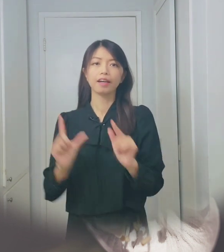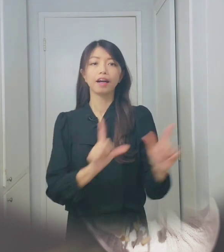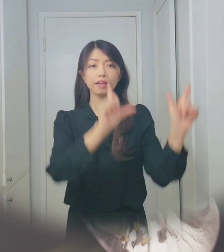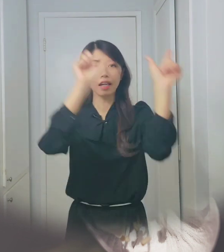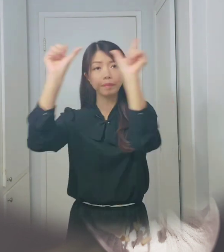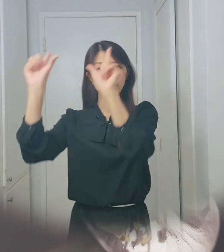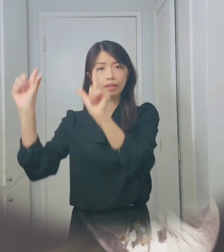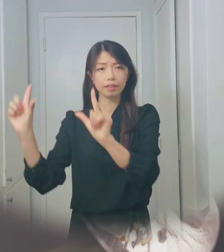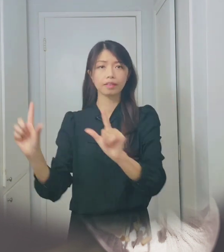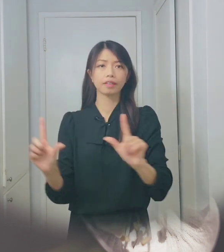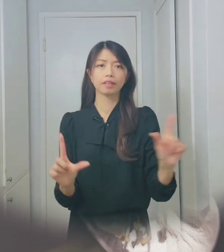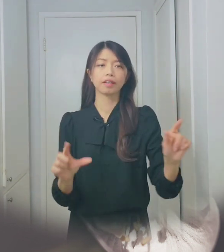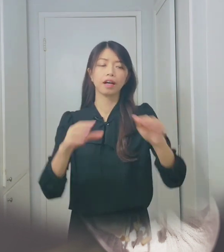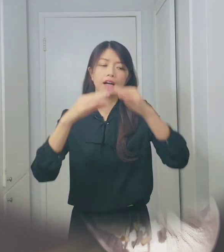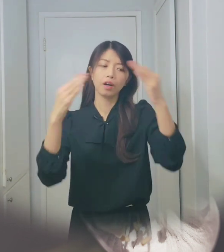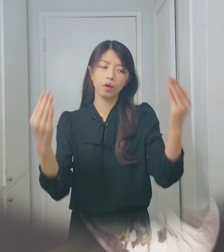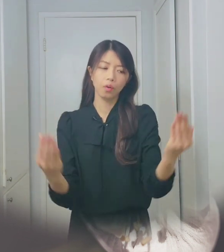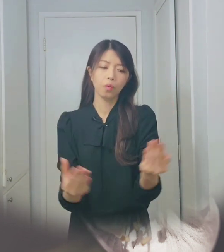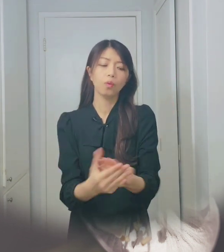나의 삶을